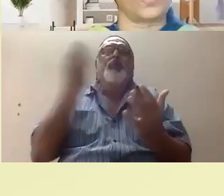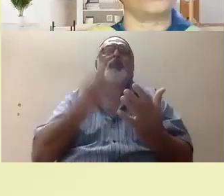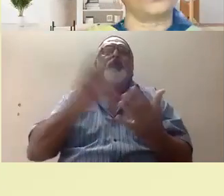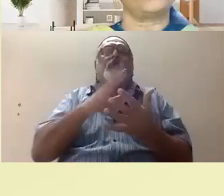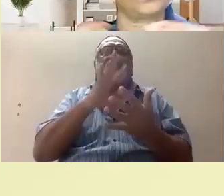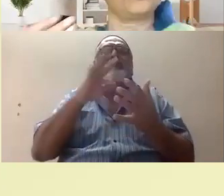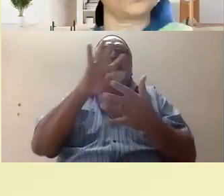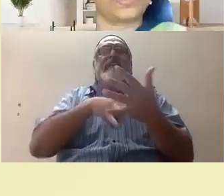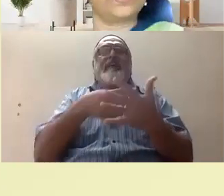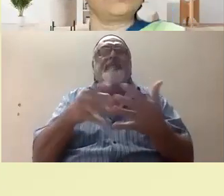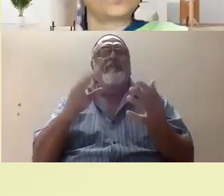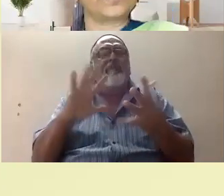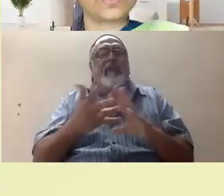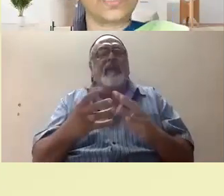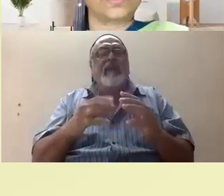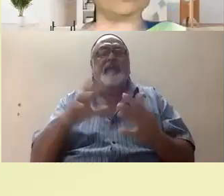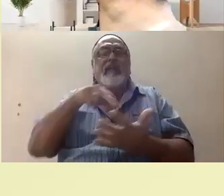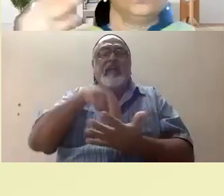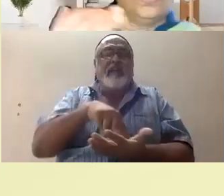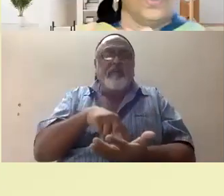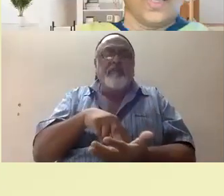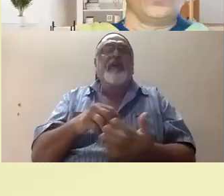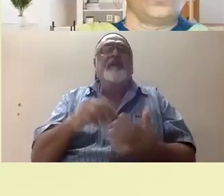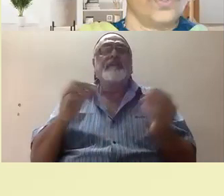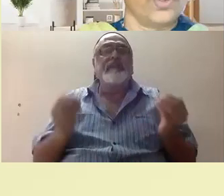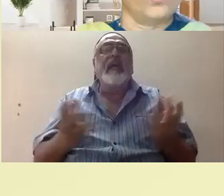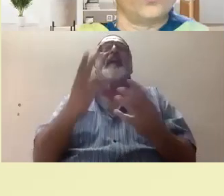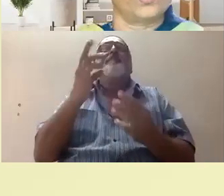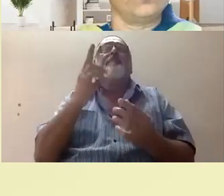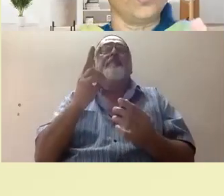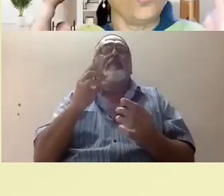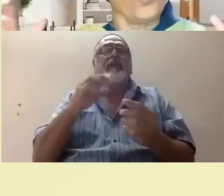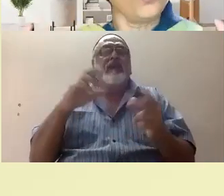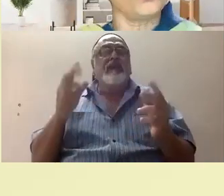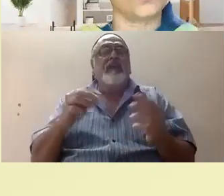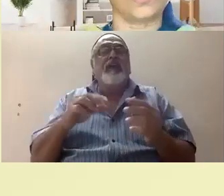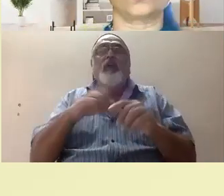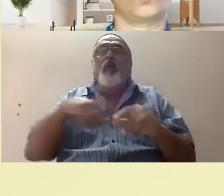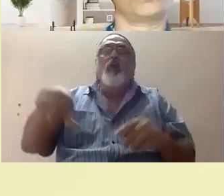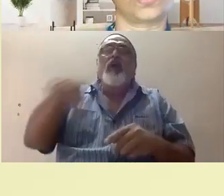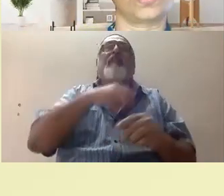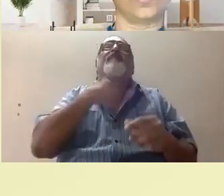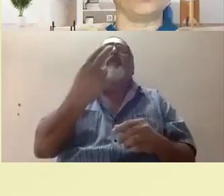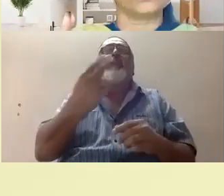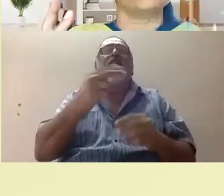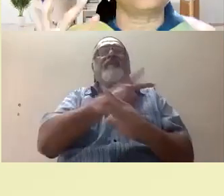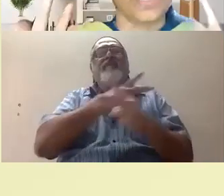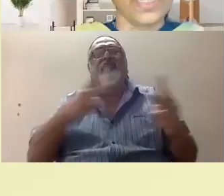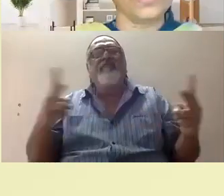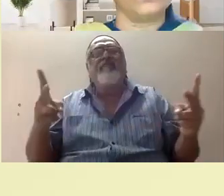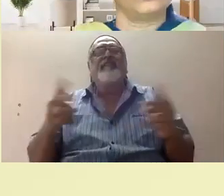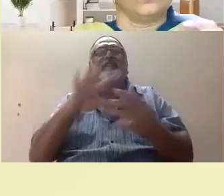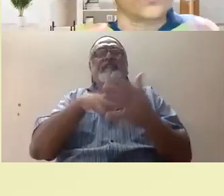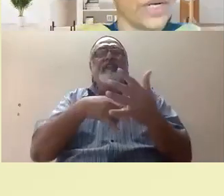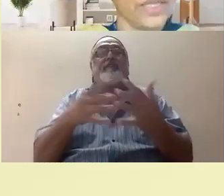kabhi Atmanirbhar, kabhi stand up, kabhi startup, abhi local vocal, bahut sare schemes hain. Ab ye sab kya